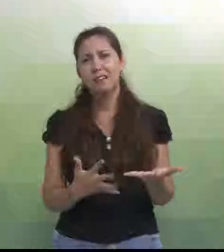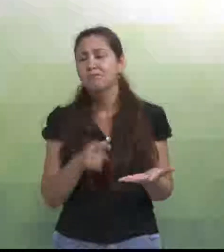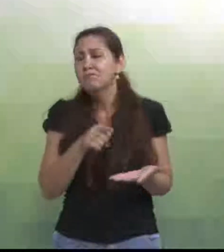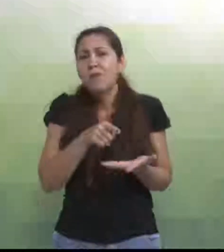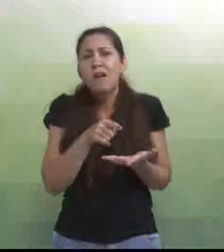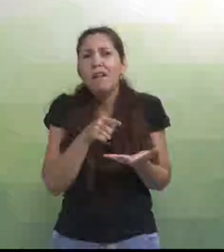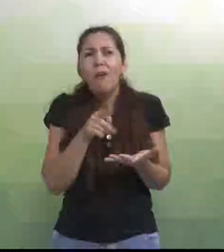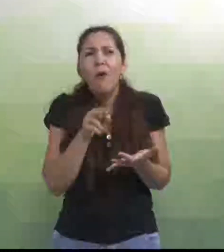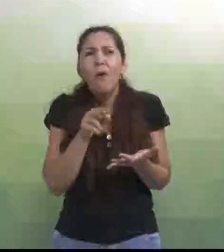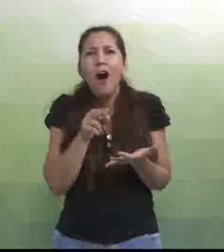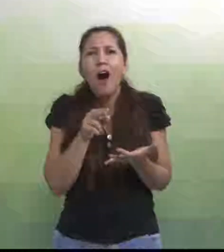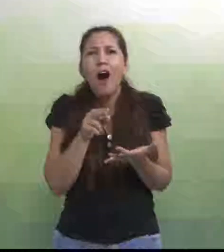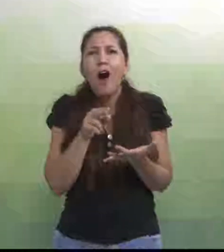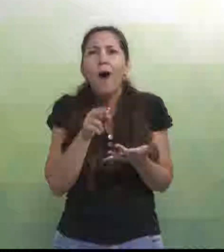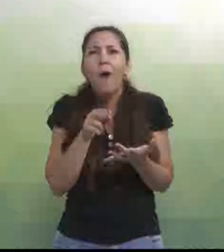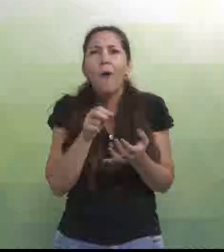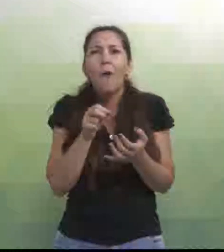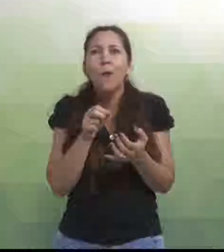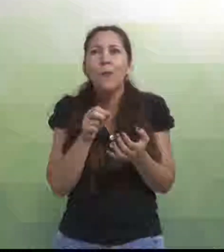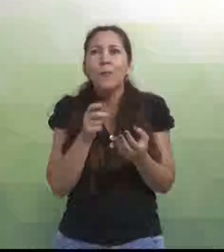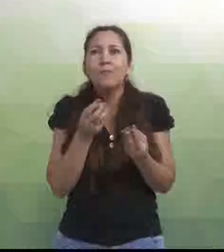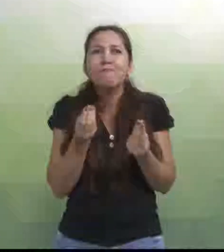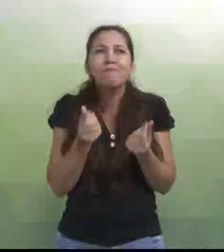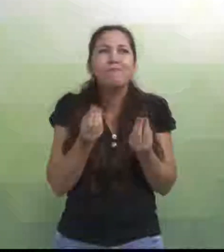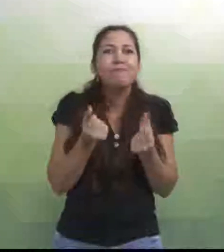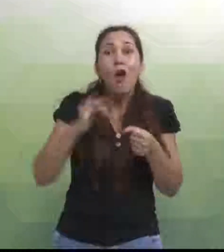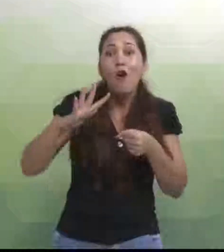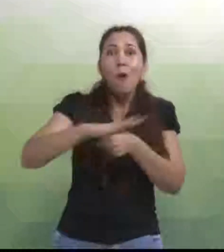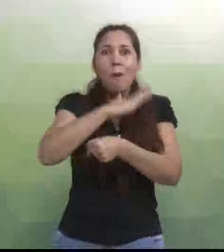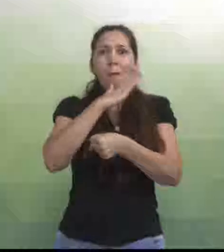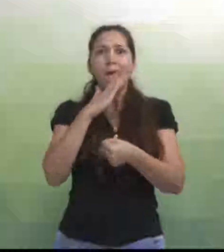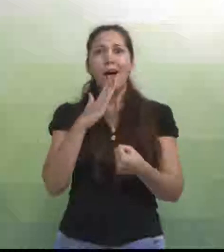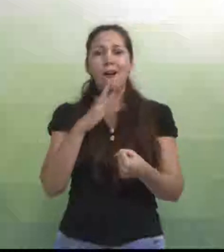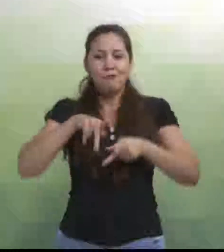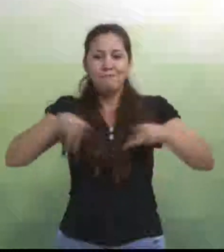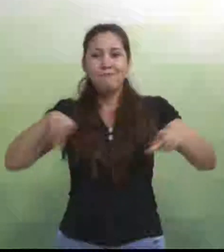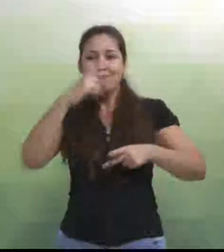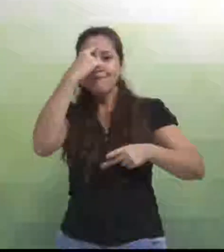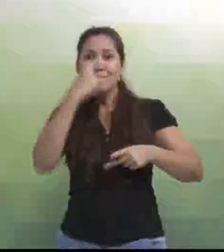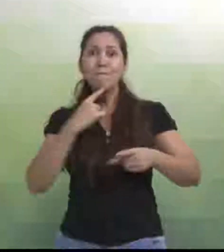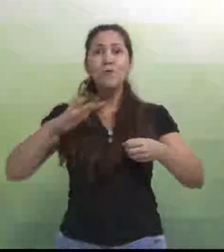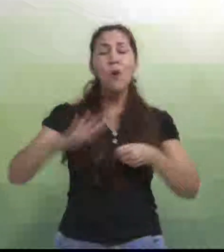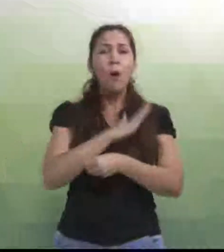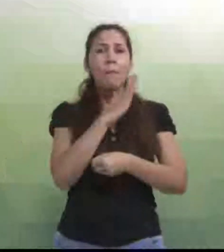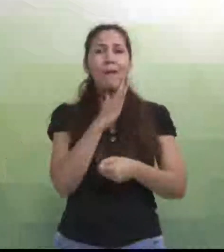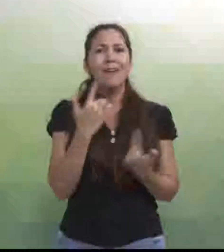Ou seja, ele não está completo para o ensino da língua de sinais.